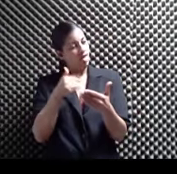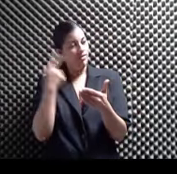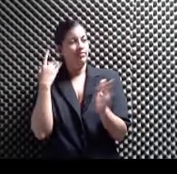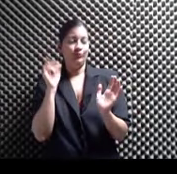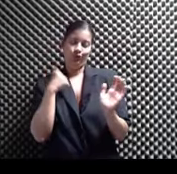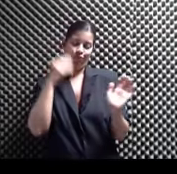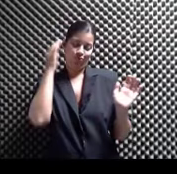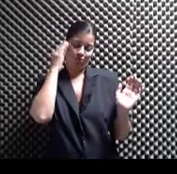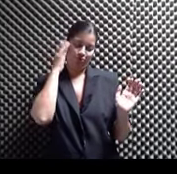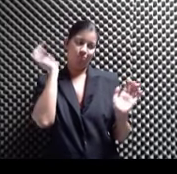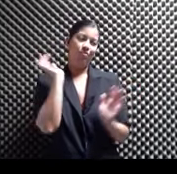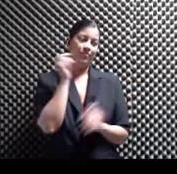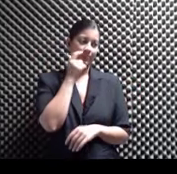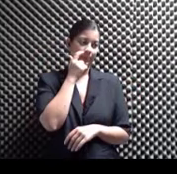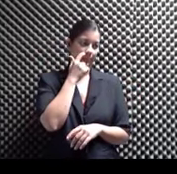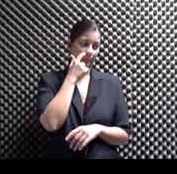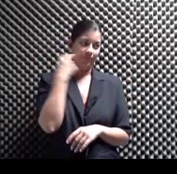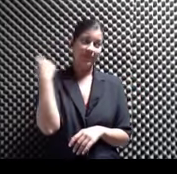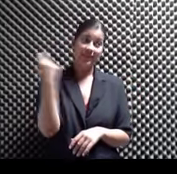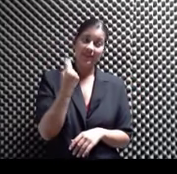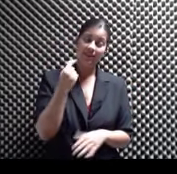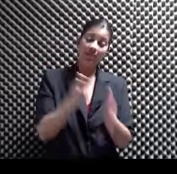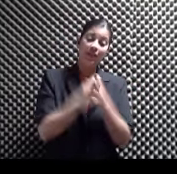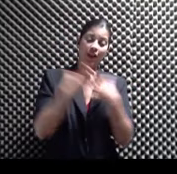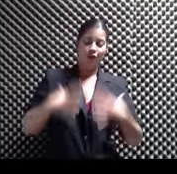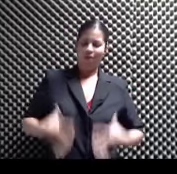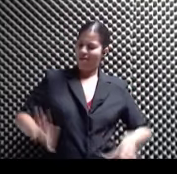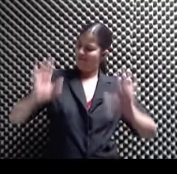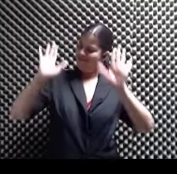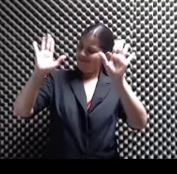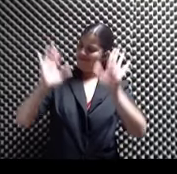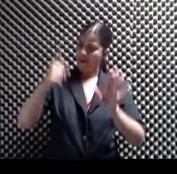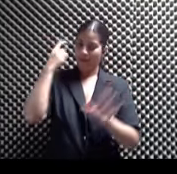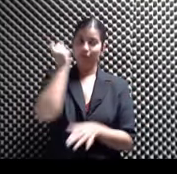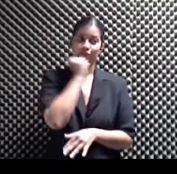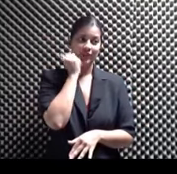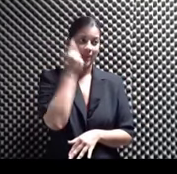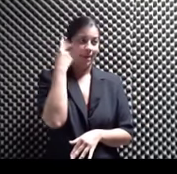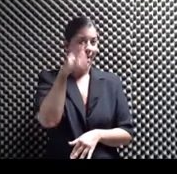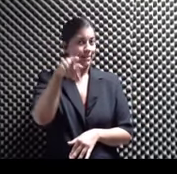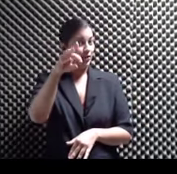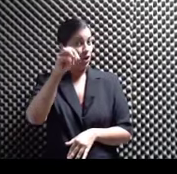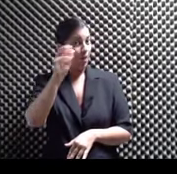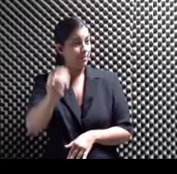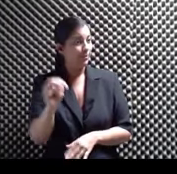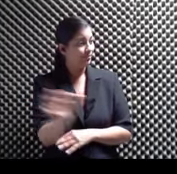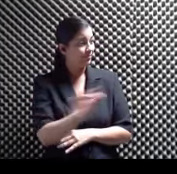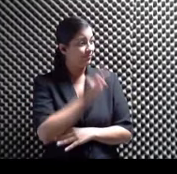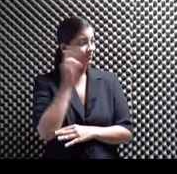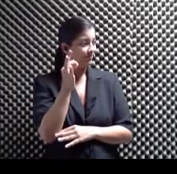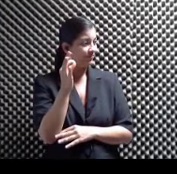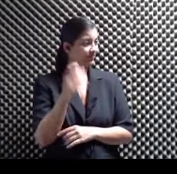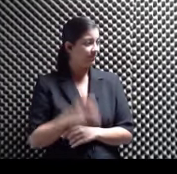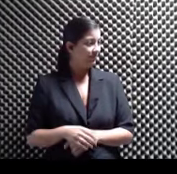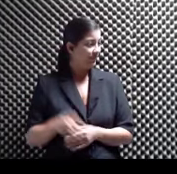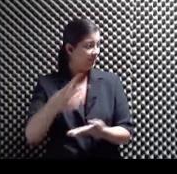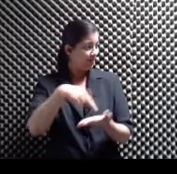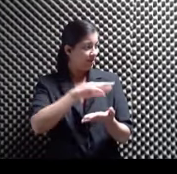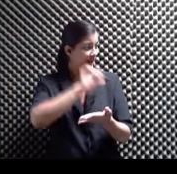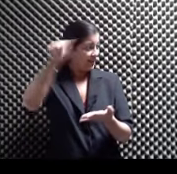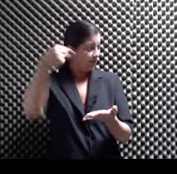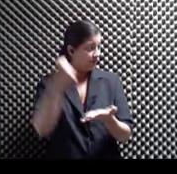que yo conozco a Jamil. Ella siempre manda a buscar esos trajes espectaculares para las muchachas cuando van para su baile de graduación, para que me